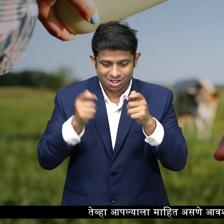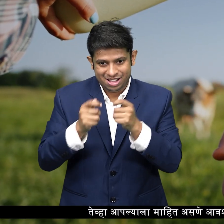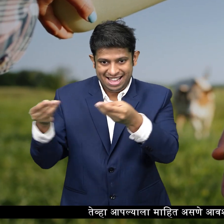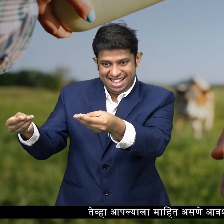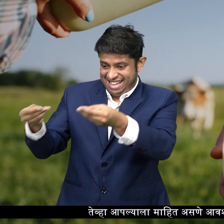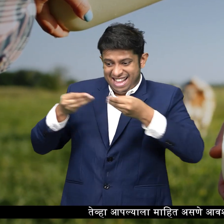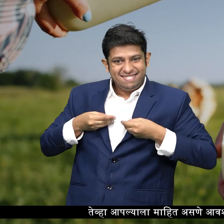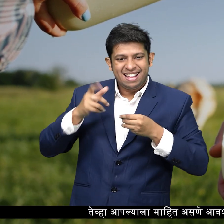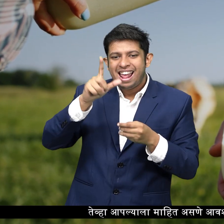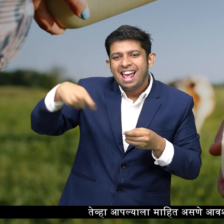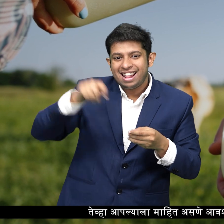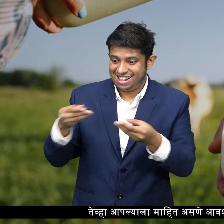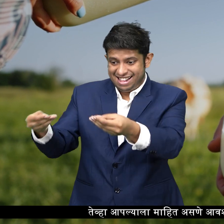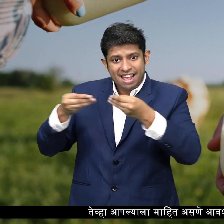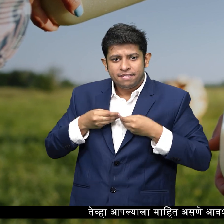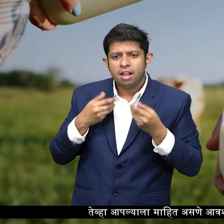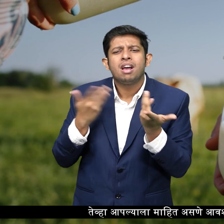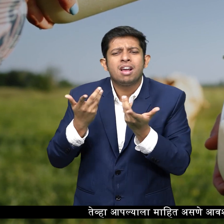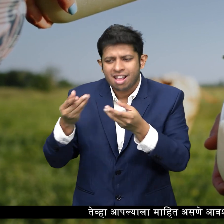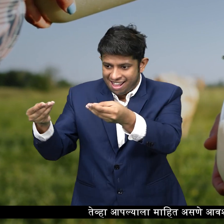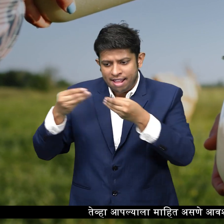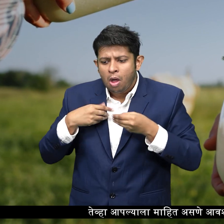की ते किती देत आहेत, नाही का?